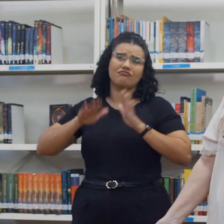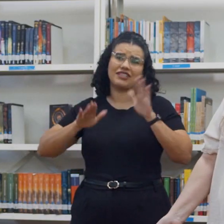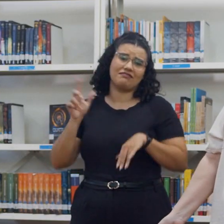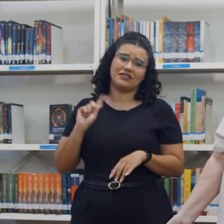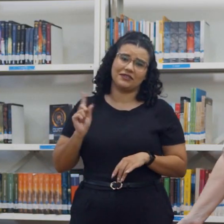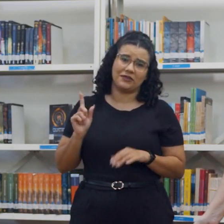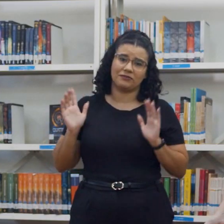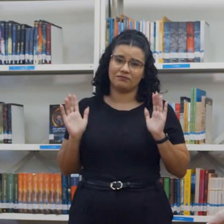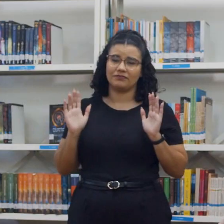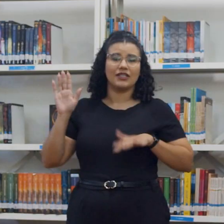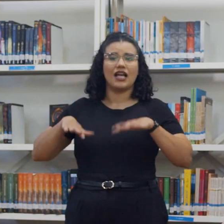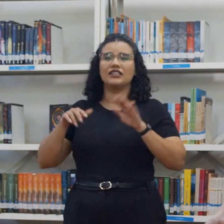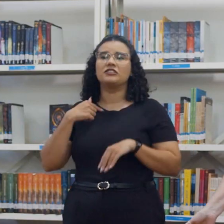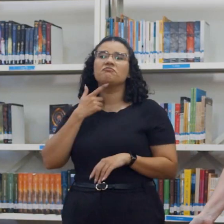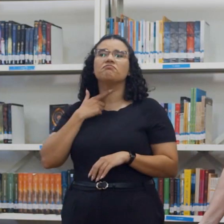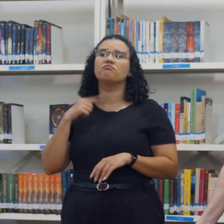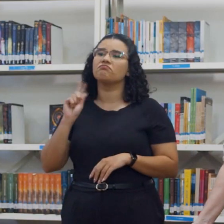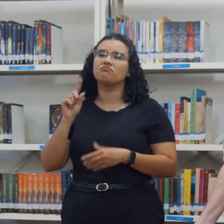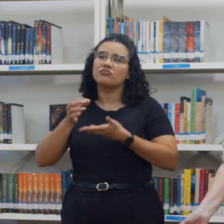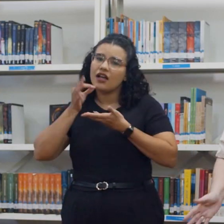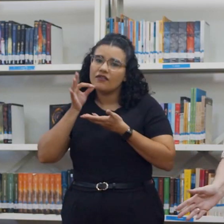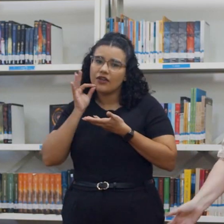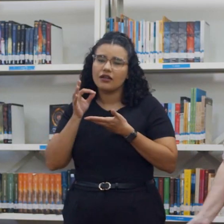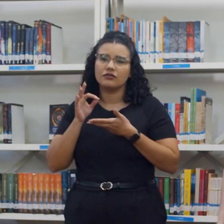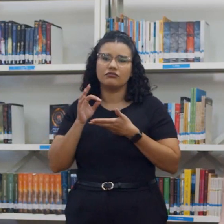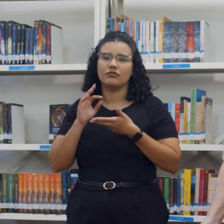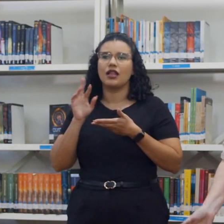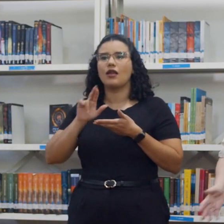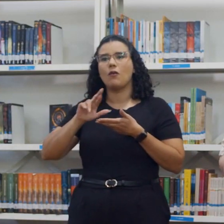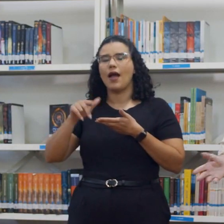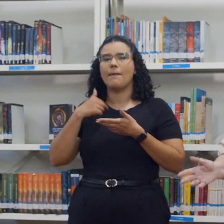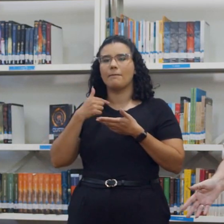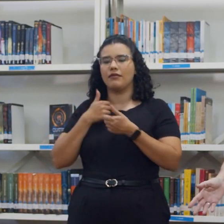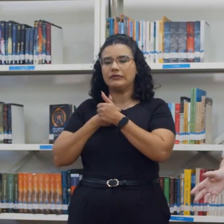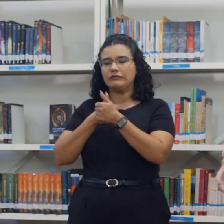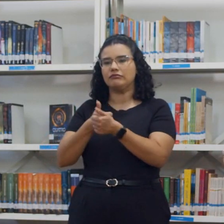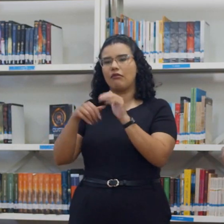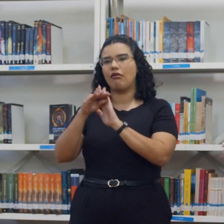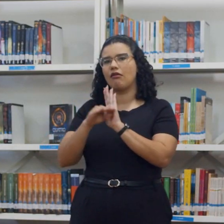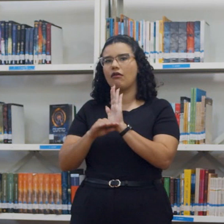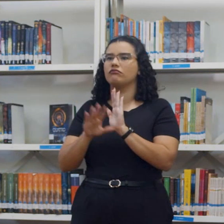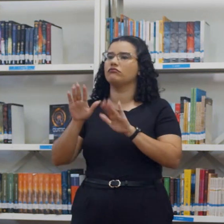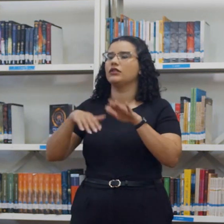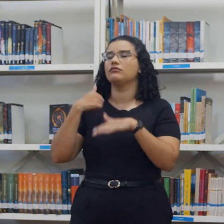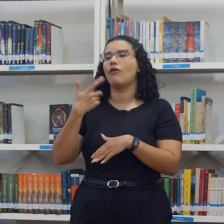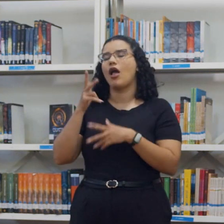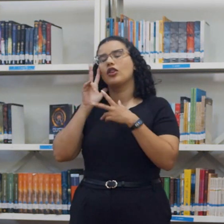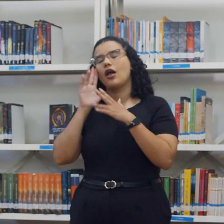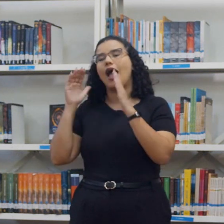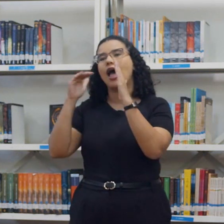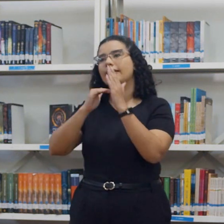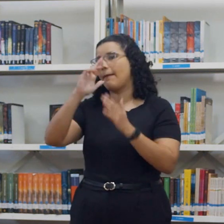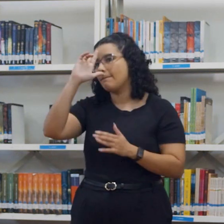sempre. Tem dia que eu não tenho vontade de tomar café. Não está no meu roteiro do dia. No roteiro do dia eu quero dormir até o